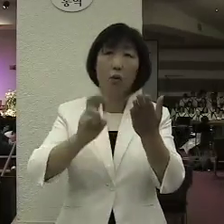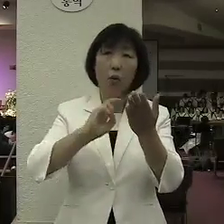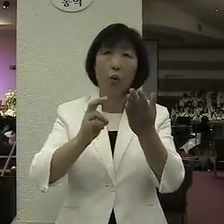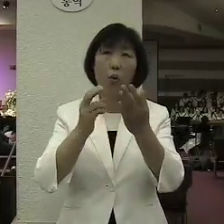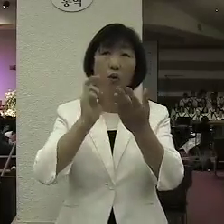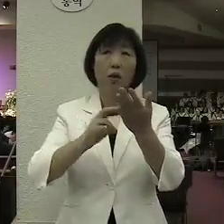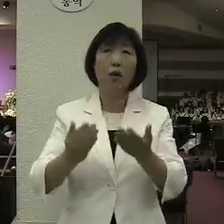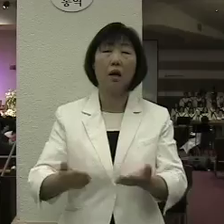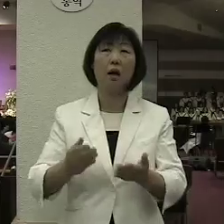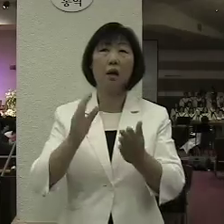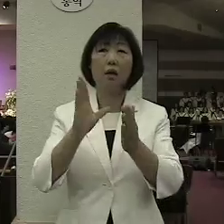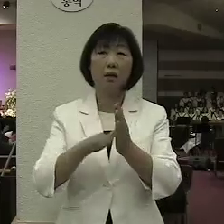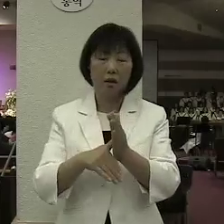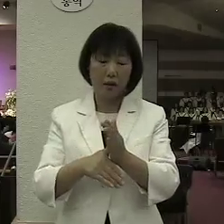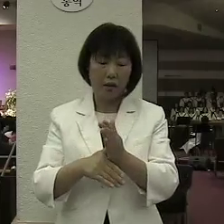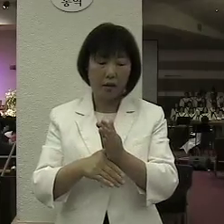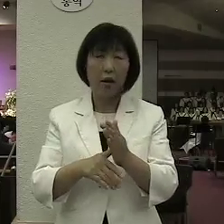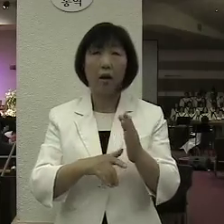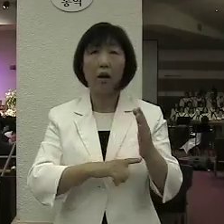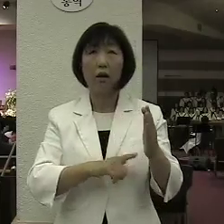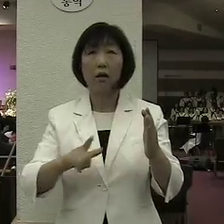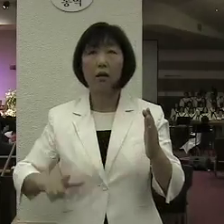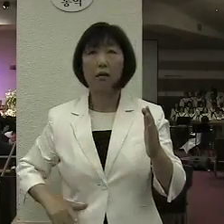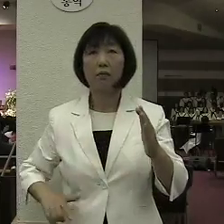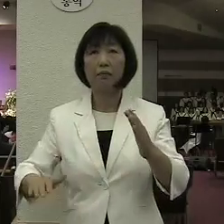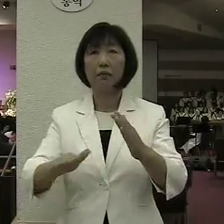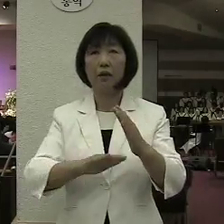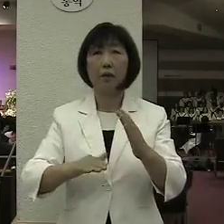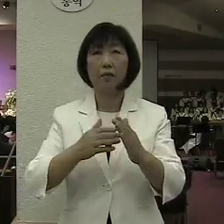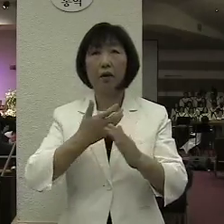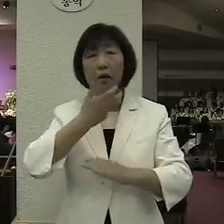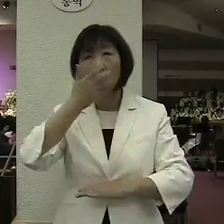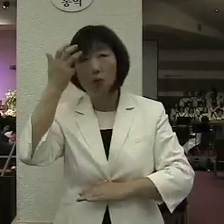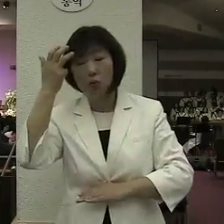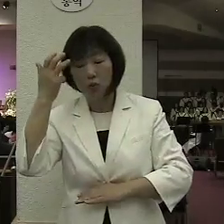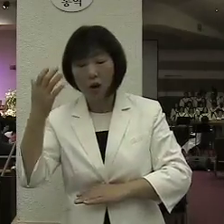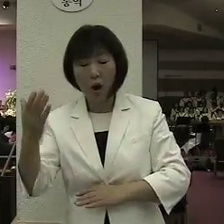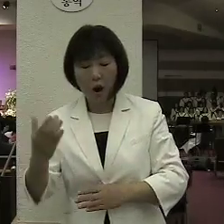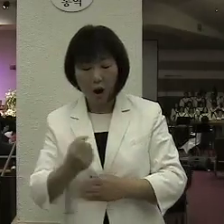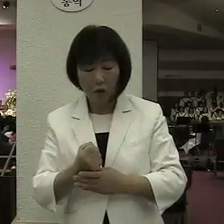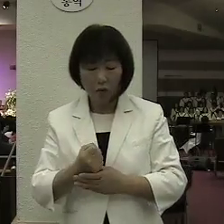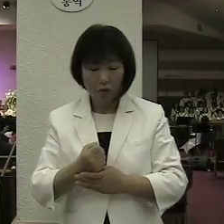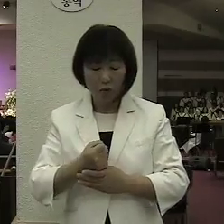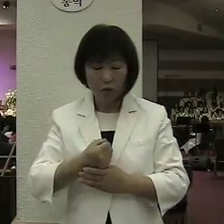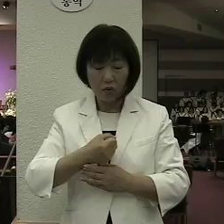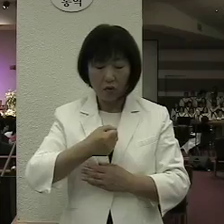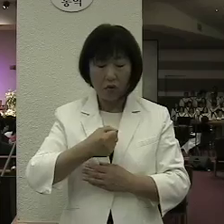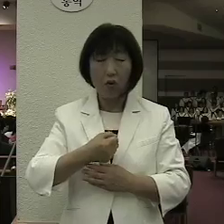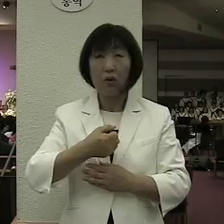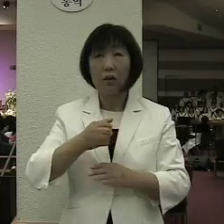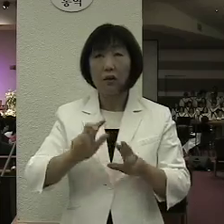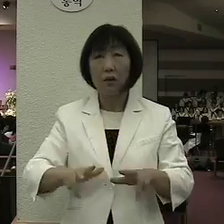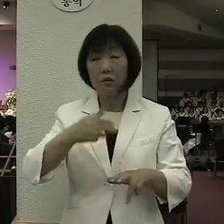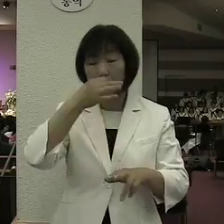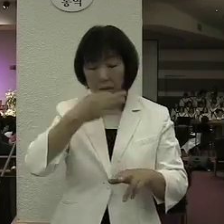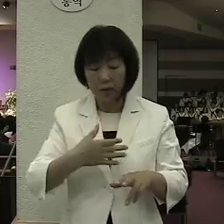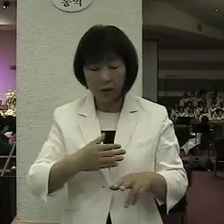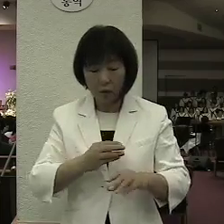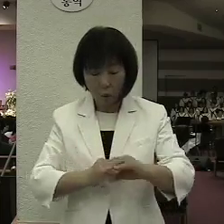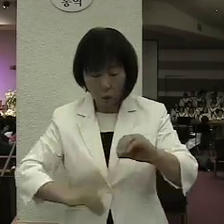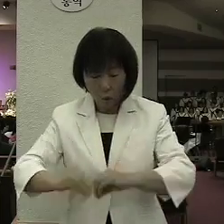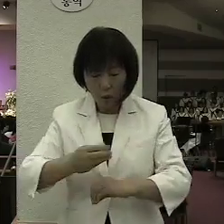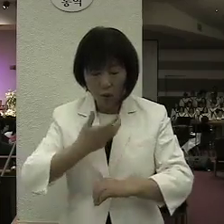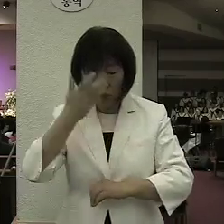하나님을 아버지로 알 수가 있습니다. 그분을 믿으셔야 오늘 우리에게 필요한 능력과 내일 우리에게 흡족한 은혜를 받으실